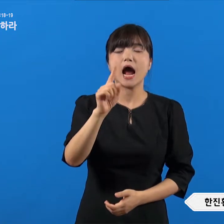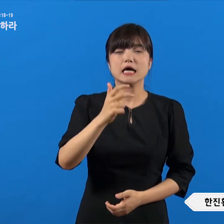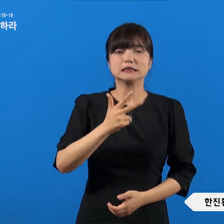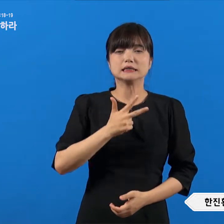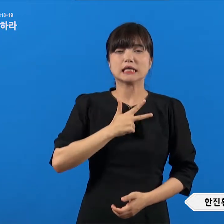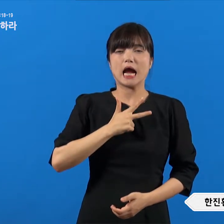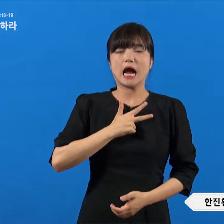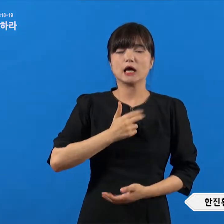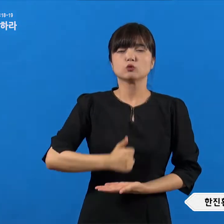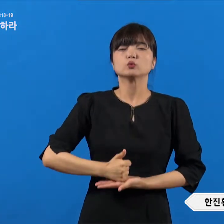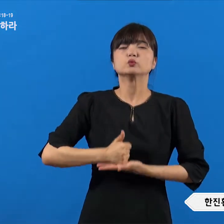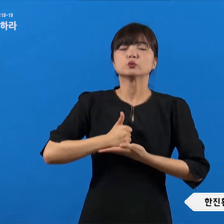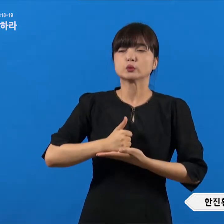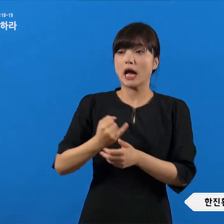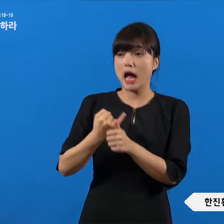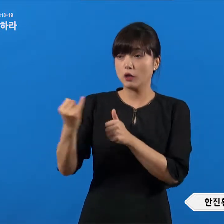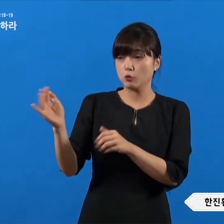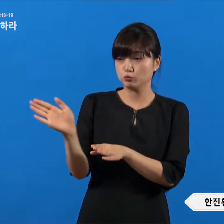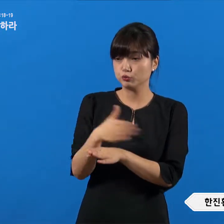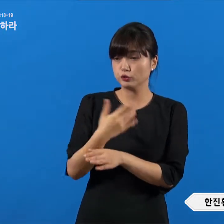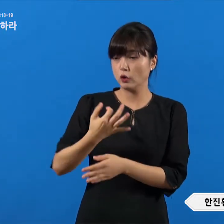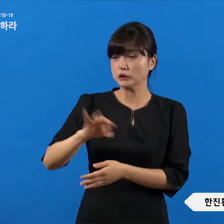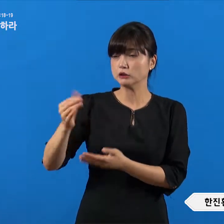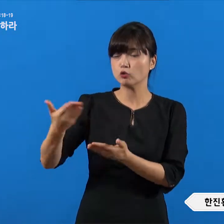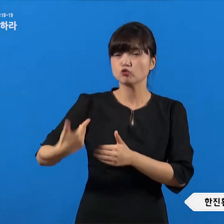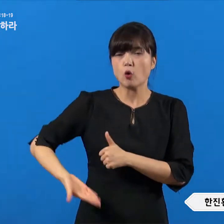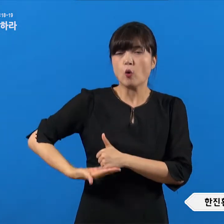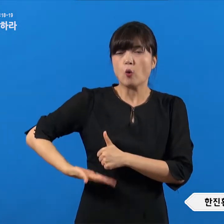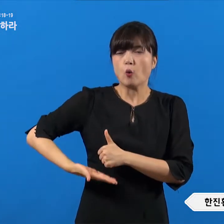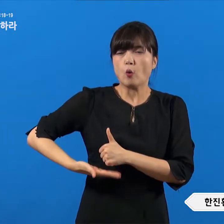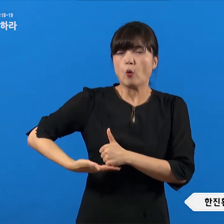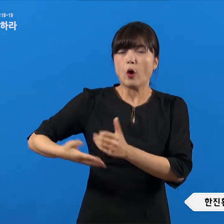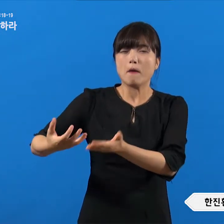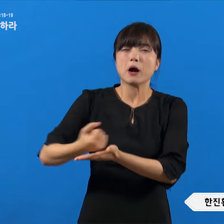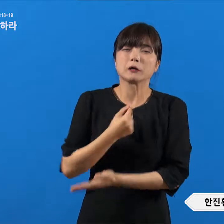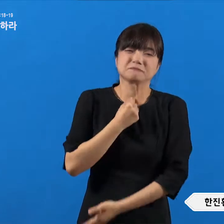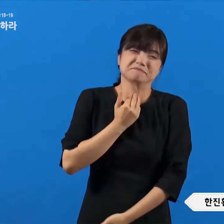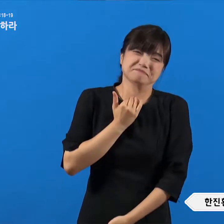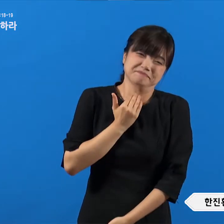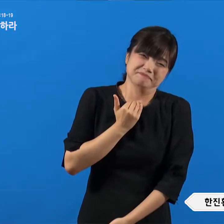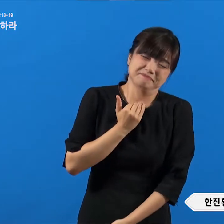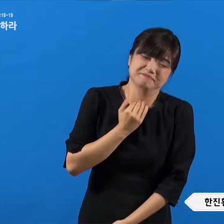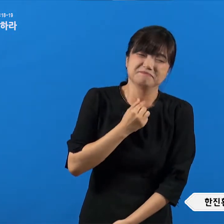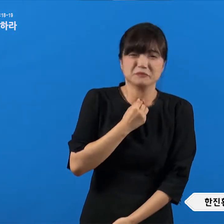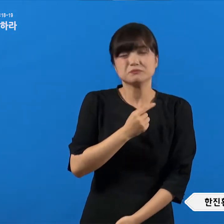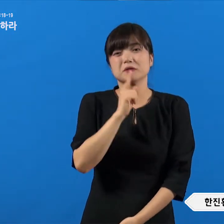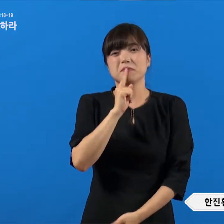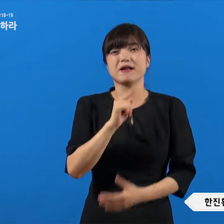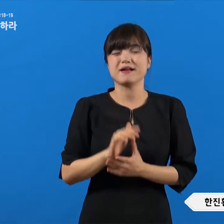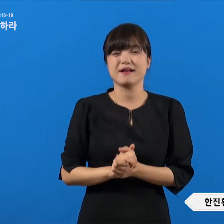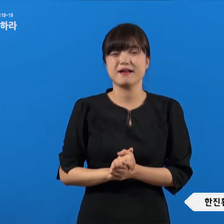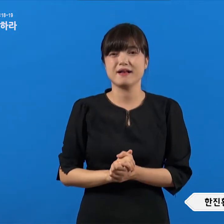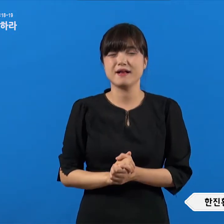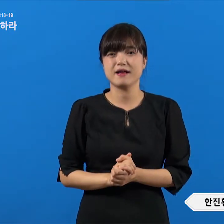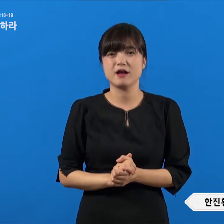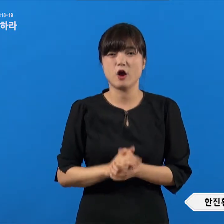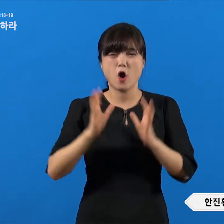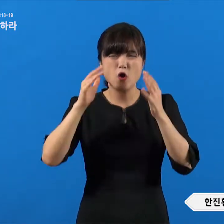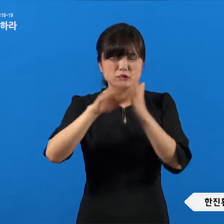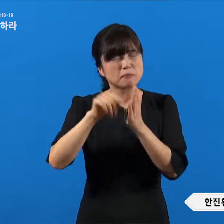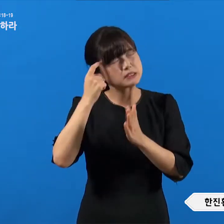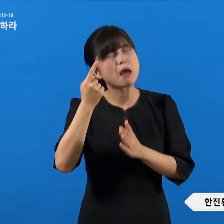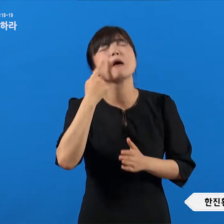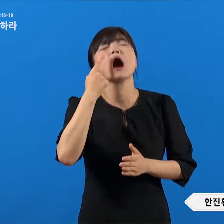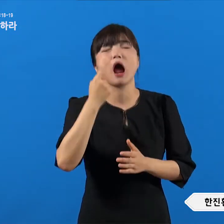자존중감입니다. 아내에게서부터 인정받고 존중받기를 원하는 것이죠. 여러분, 어릴 때